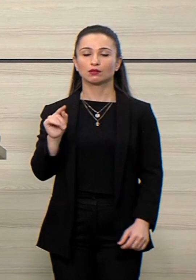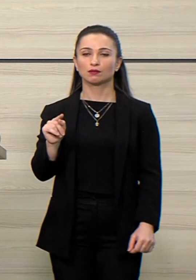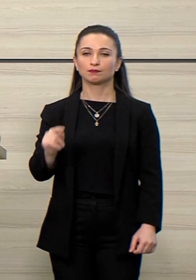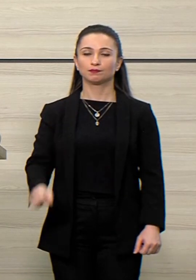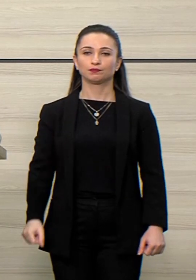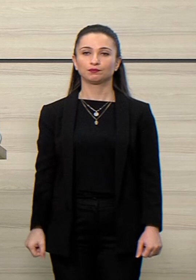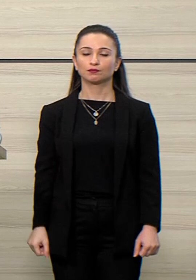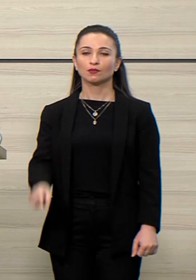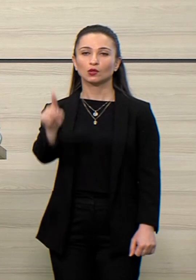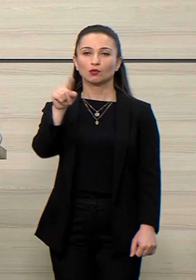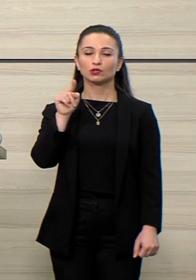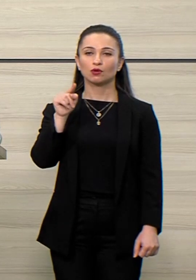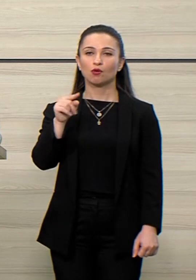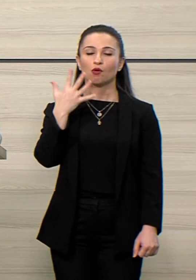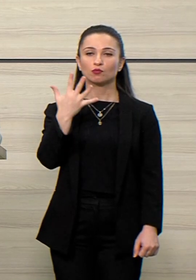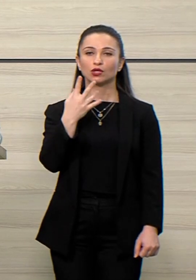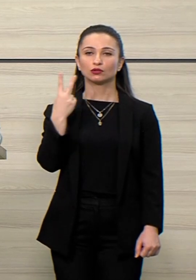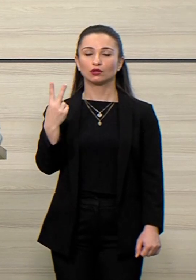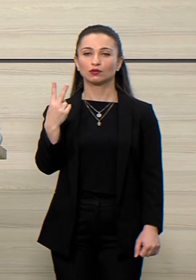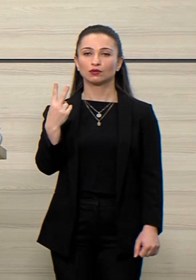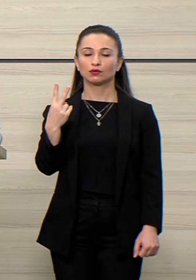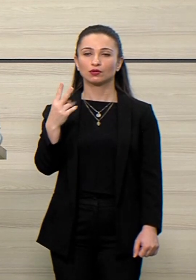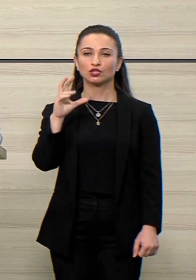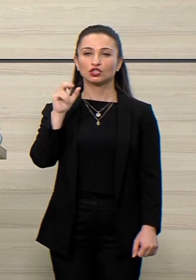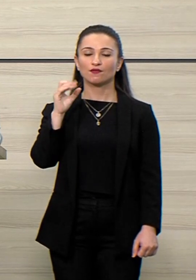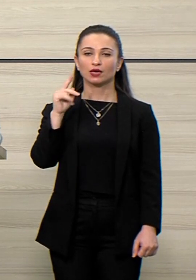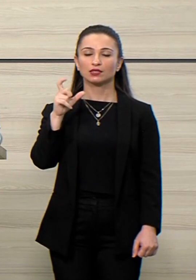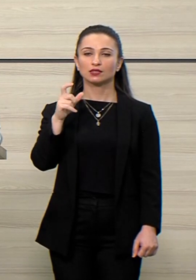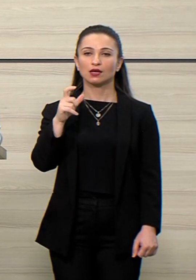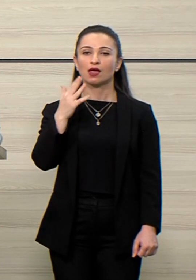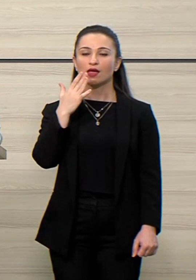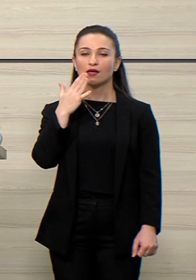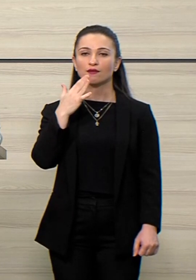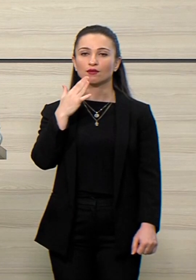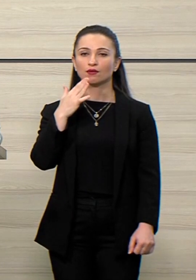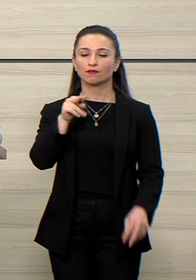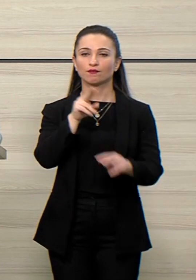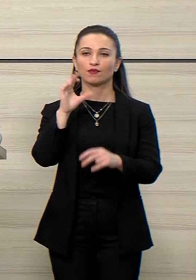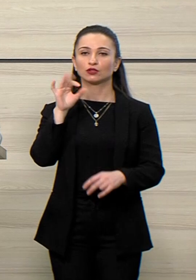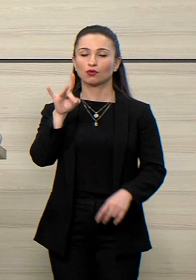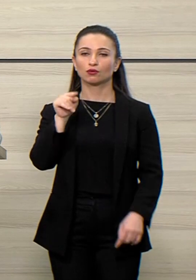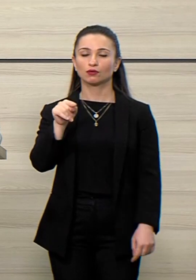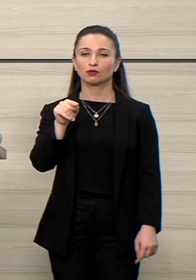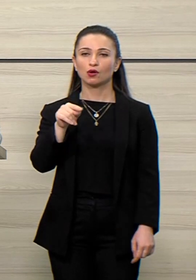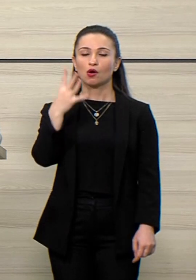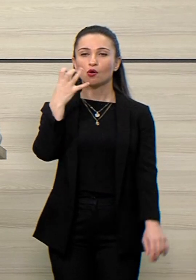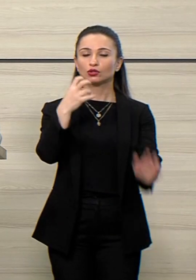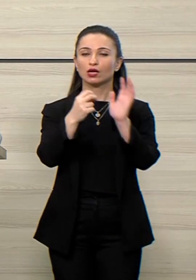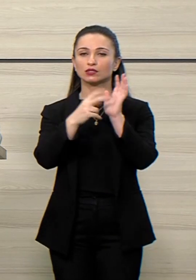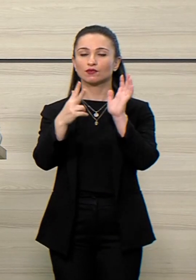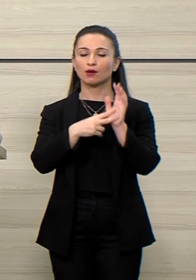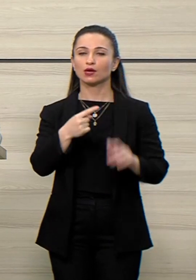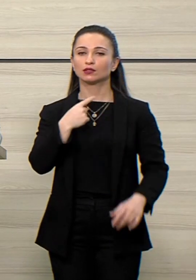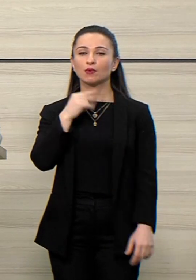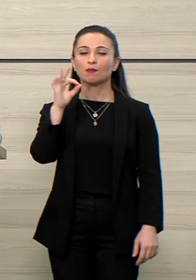0.17%. ნომერი 52 სერგო ჯავახიძე ევროატლანტიკური ვექტორი 418